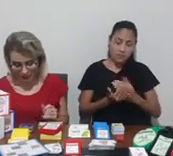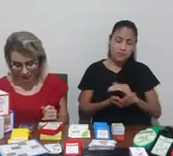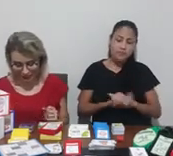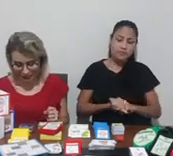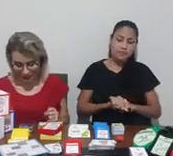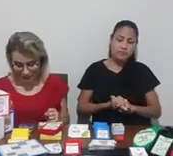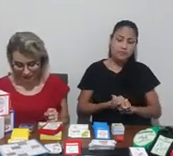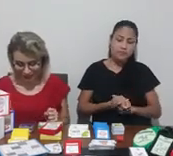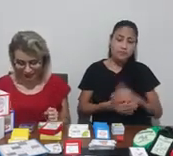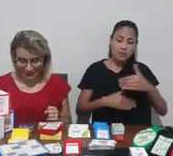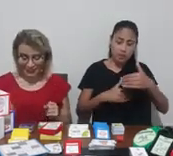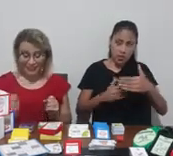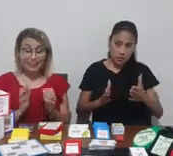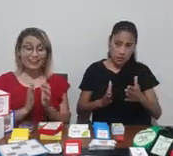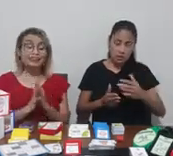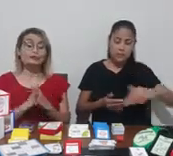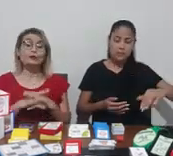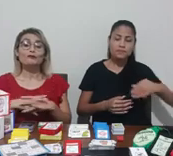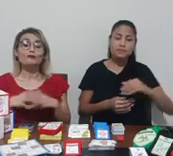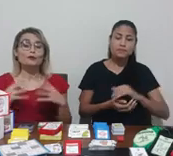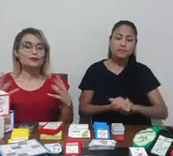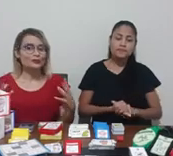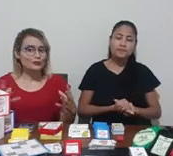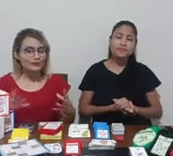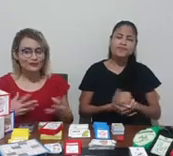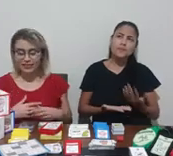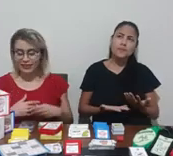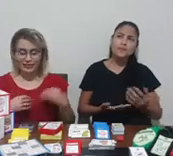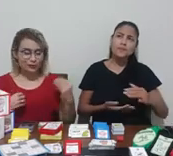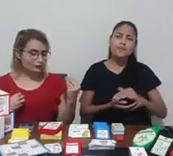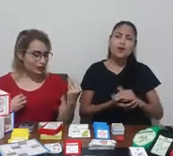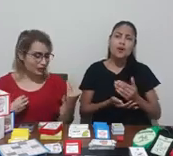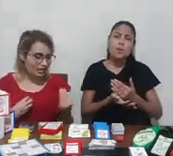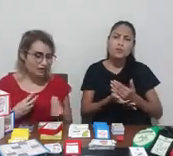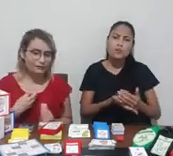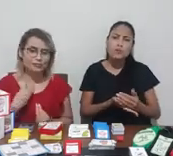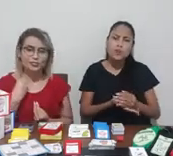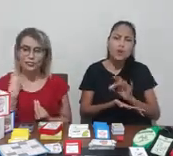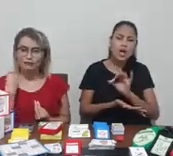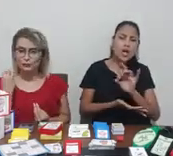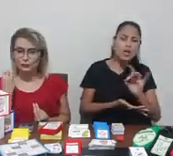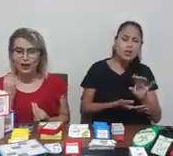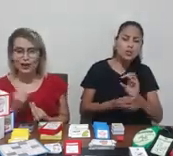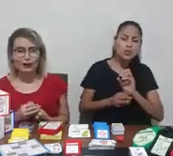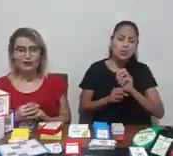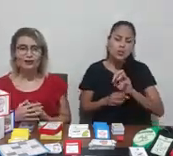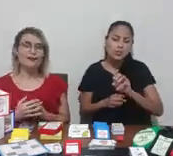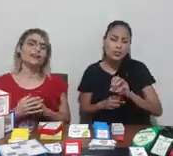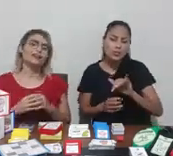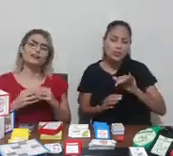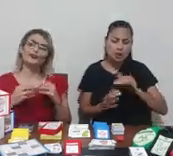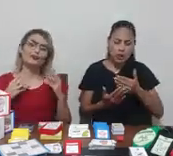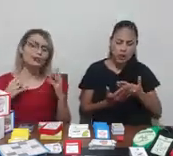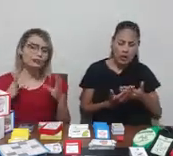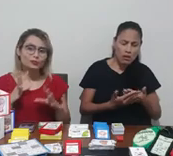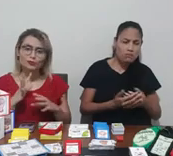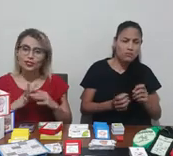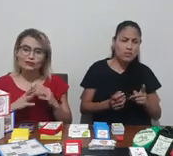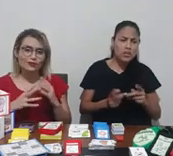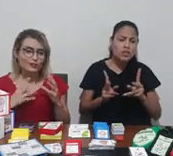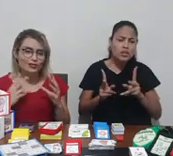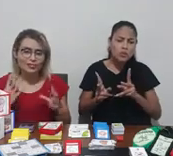mesma sala de aula. E aí, meu povo, começou, né, cada um chegava, ministrava sua aula, né, tudo do